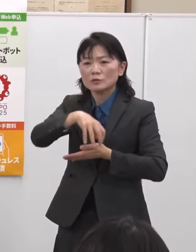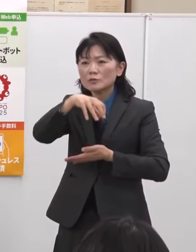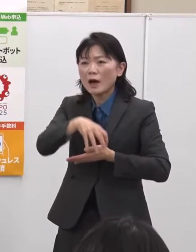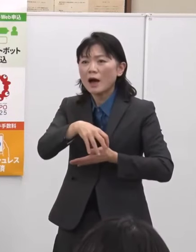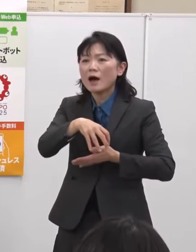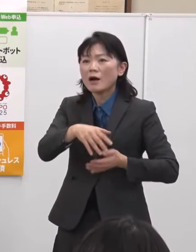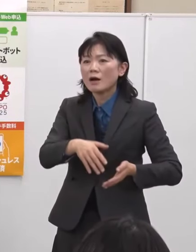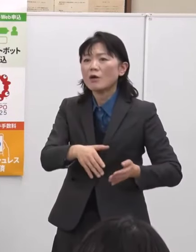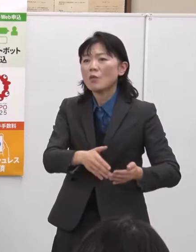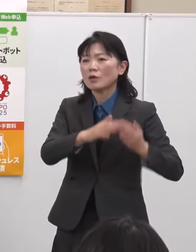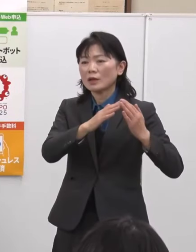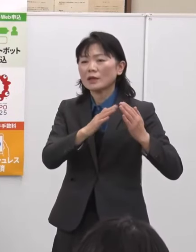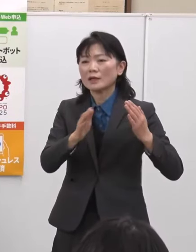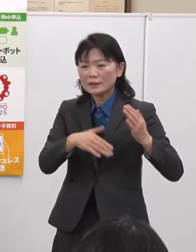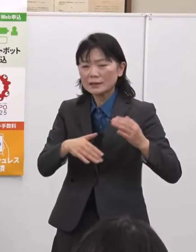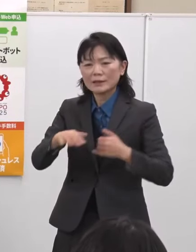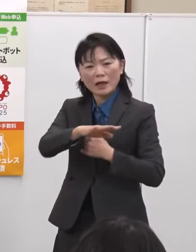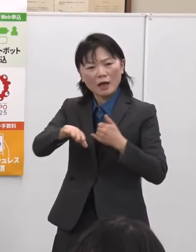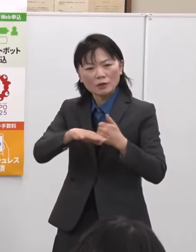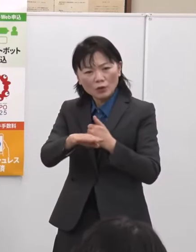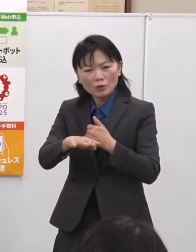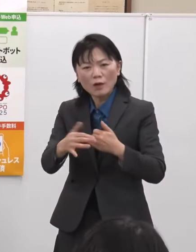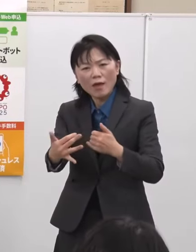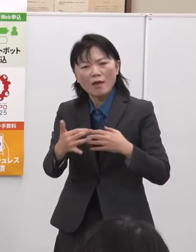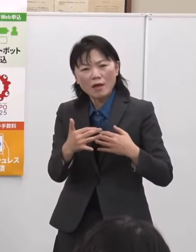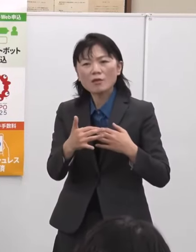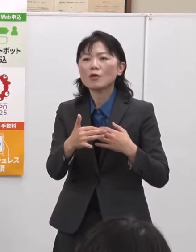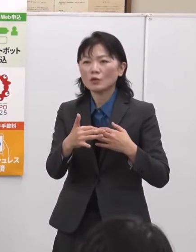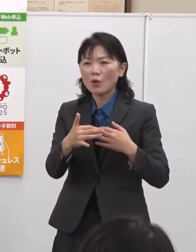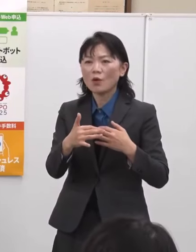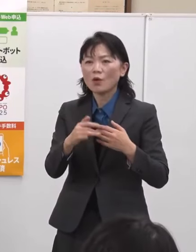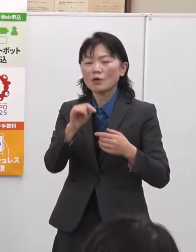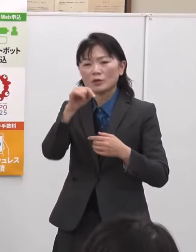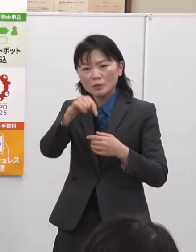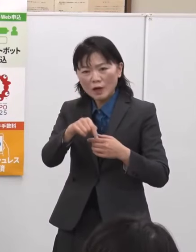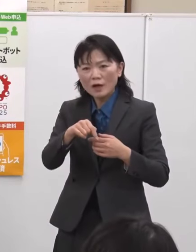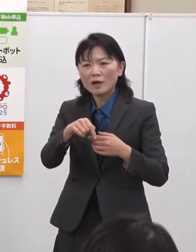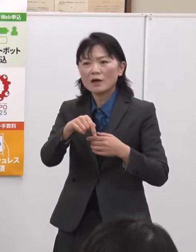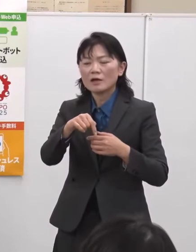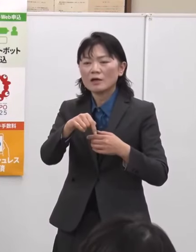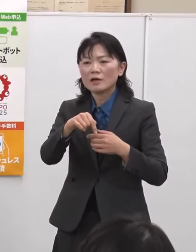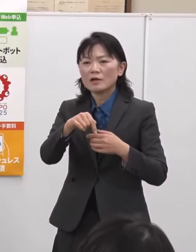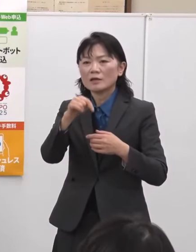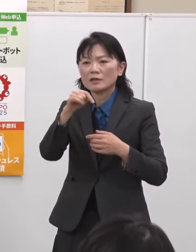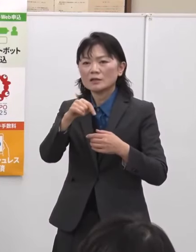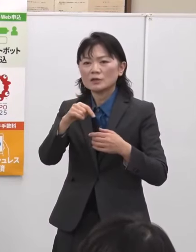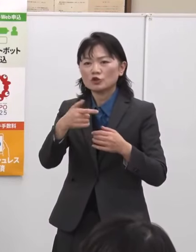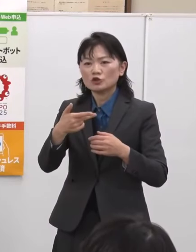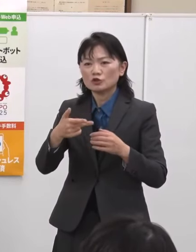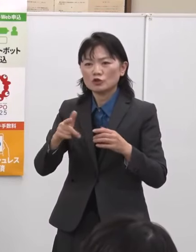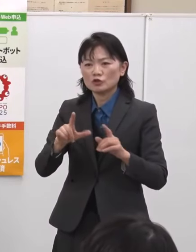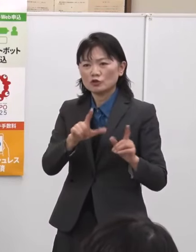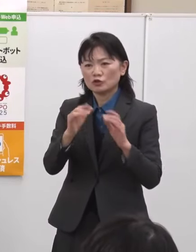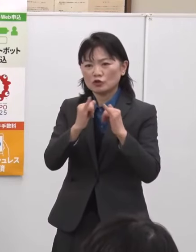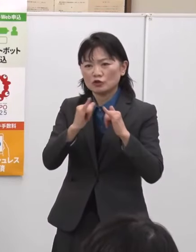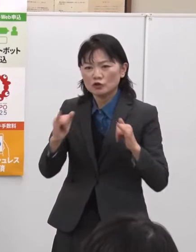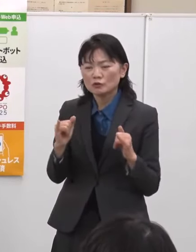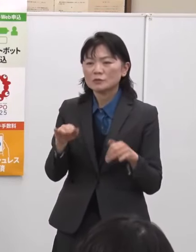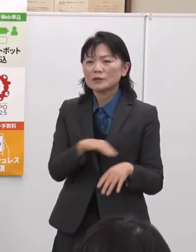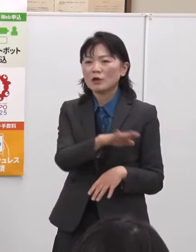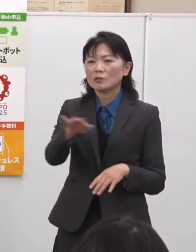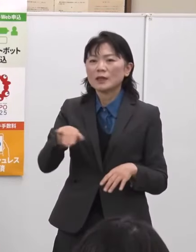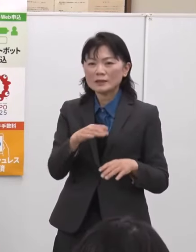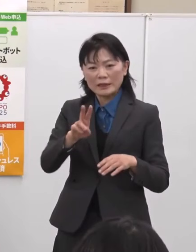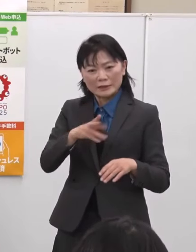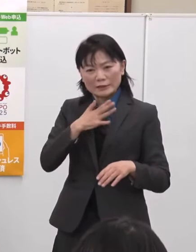してもそういう会を設けてですね、可能な限り住民の皆さんの理解を得られるような取り組み